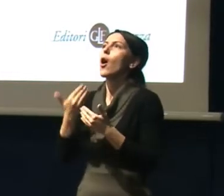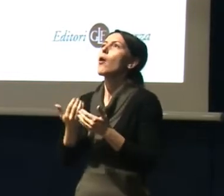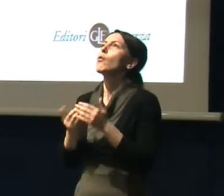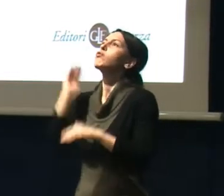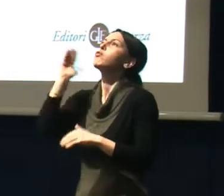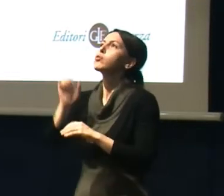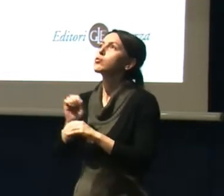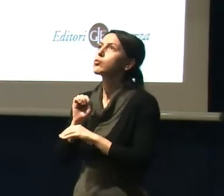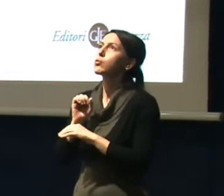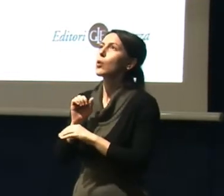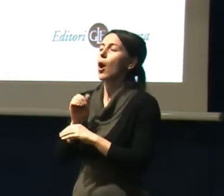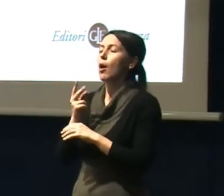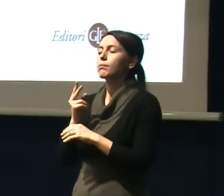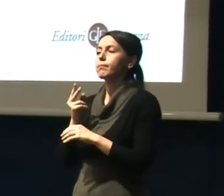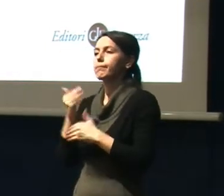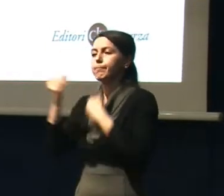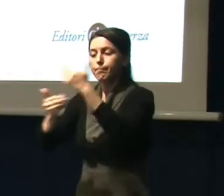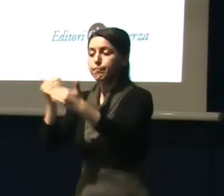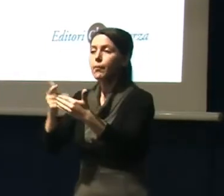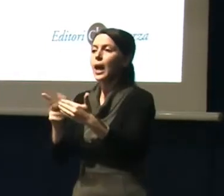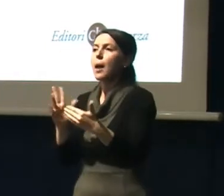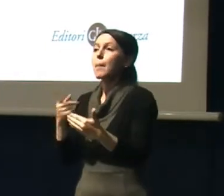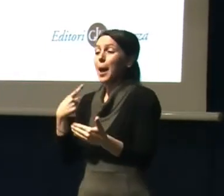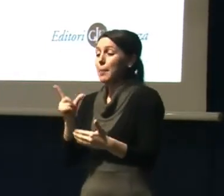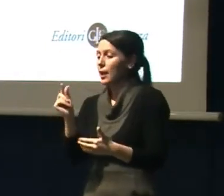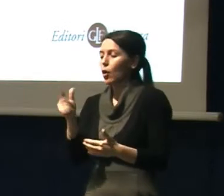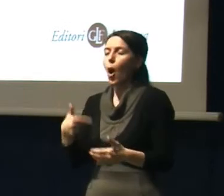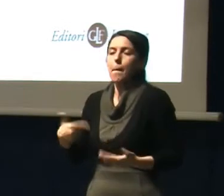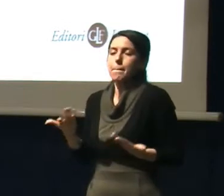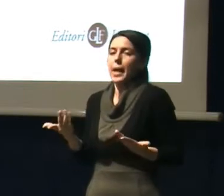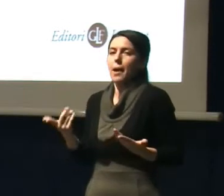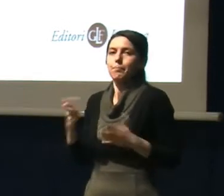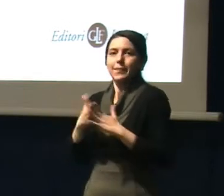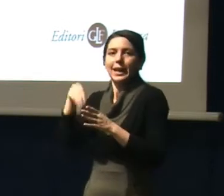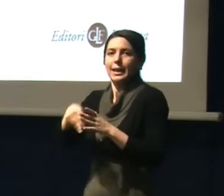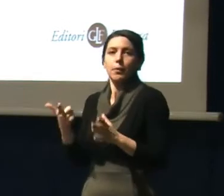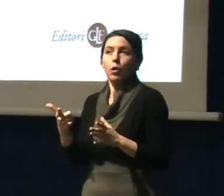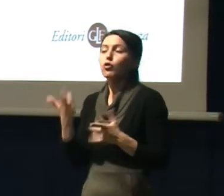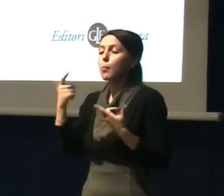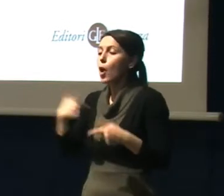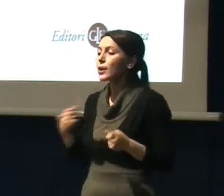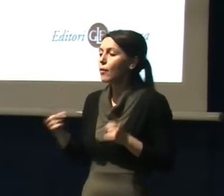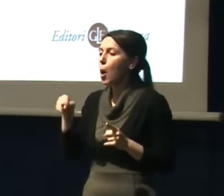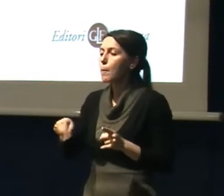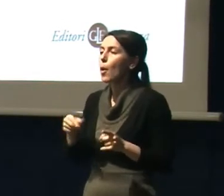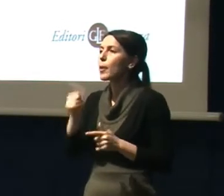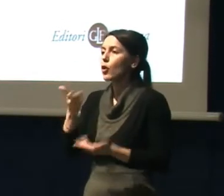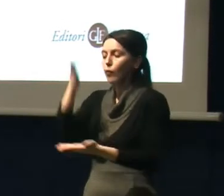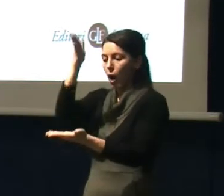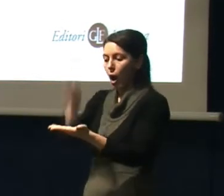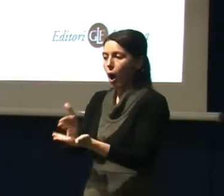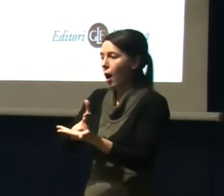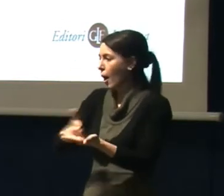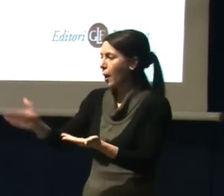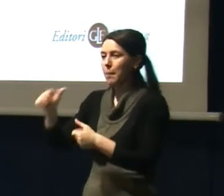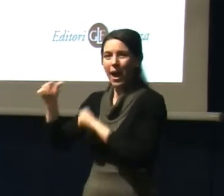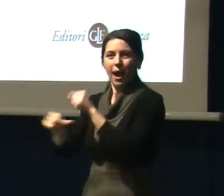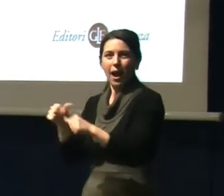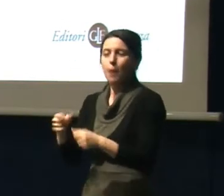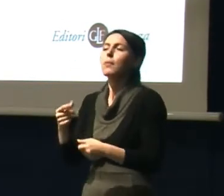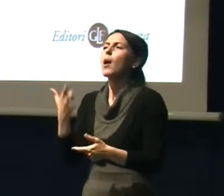individuarla però non c'è dubbio che siamo in uno spartiacque determinato dallo sviluppo della tecnologia